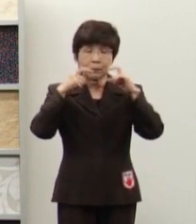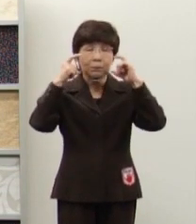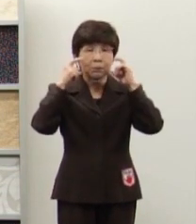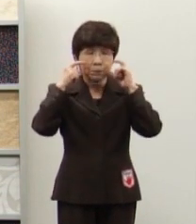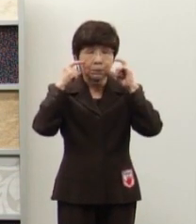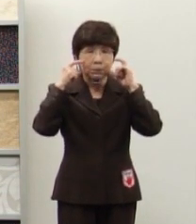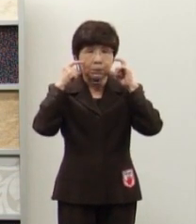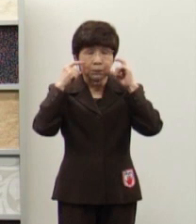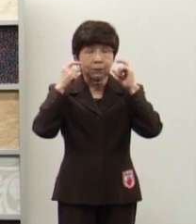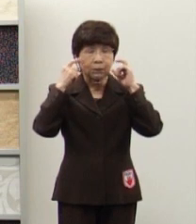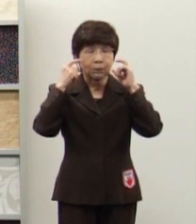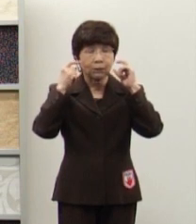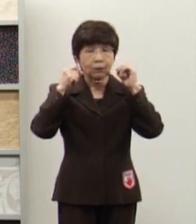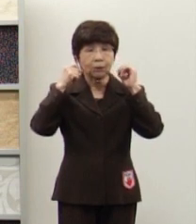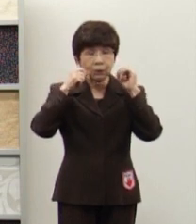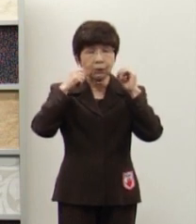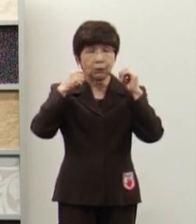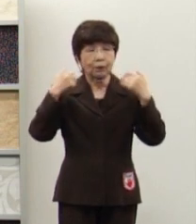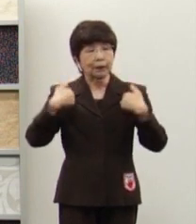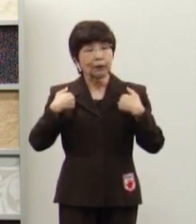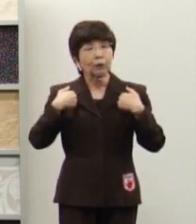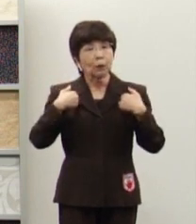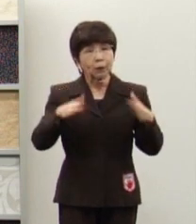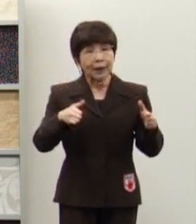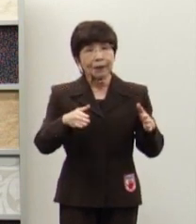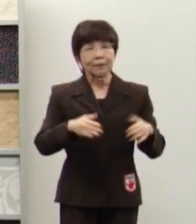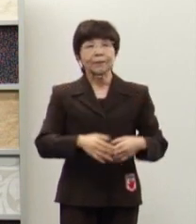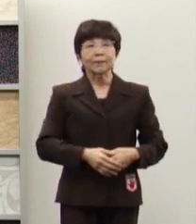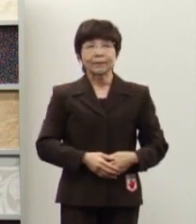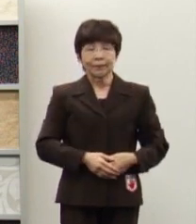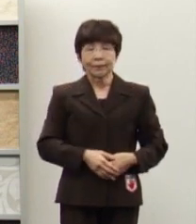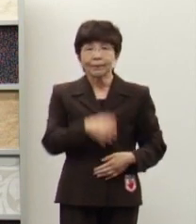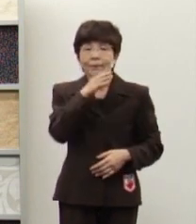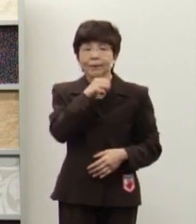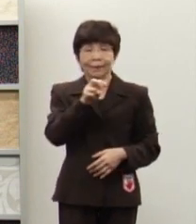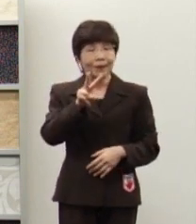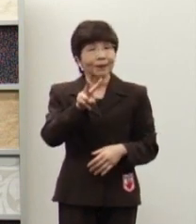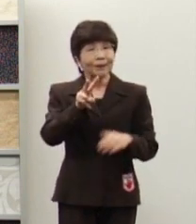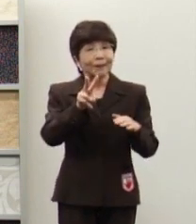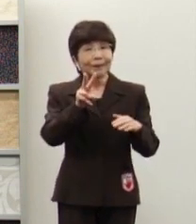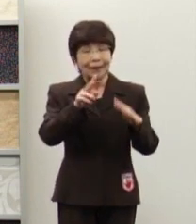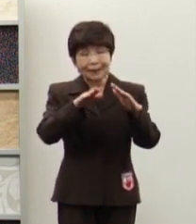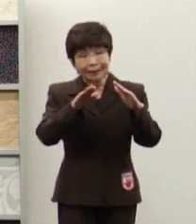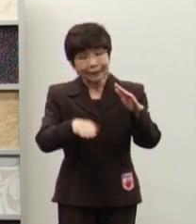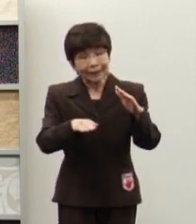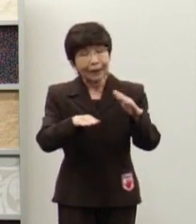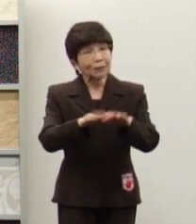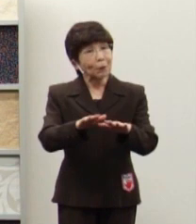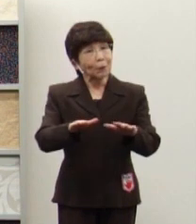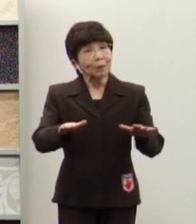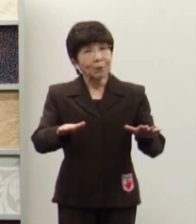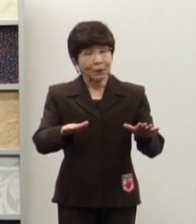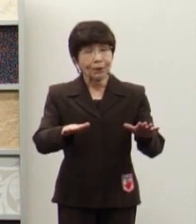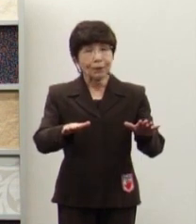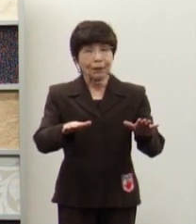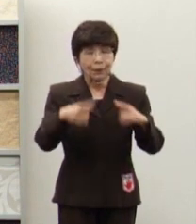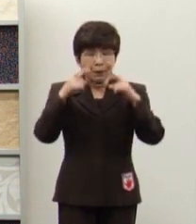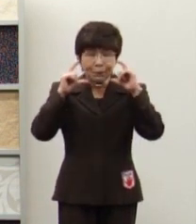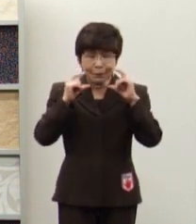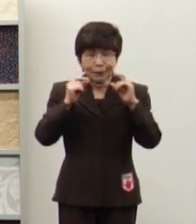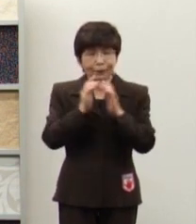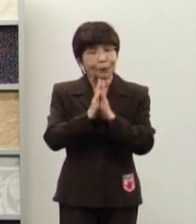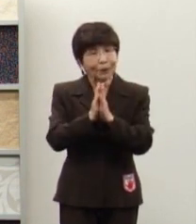要はないこと、そして2歳未満のお子様には着用の推奨は行わない